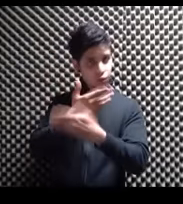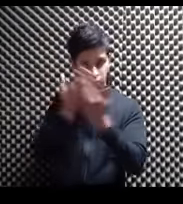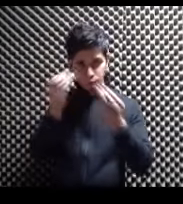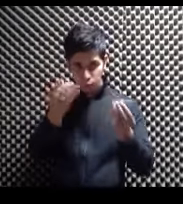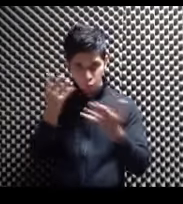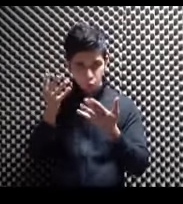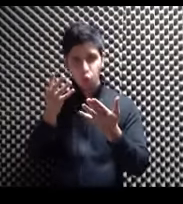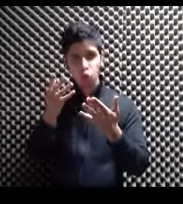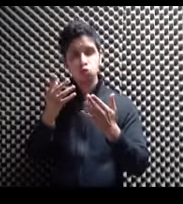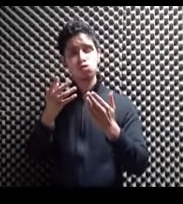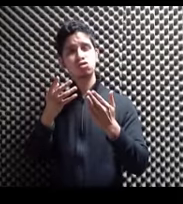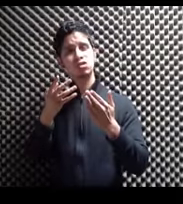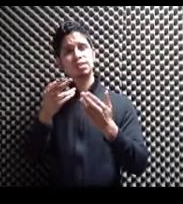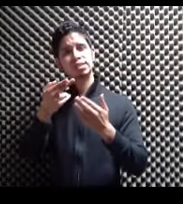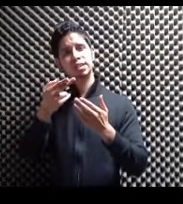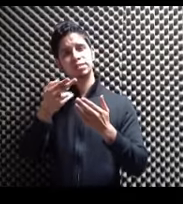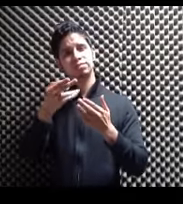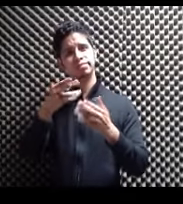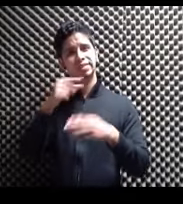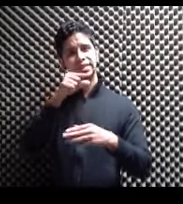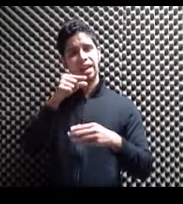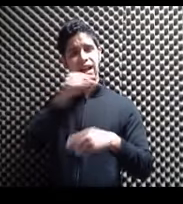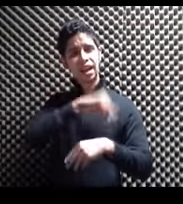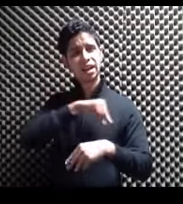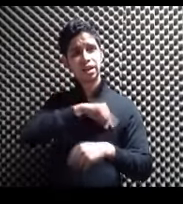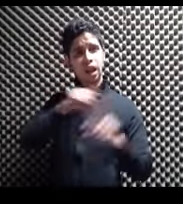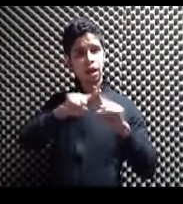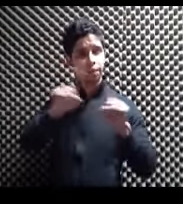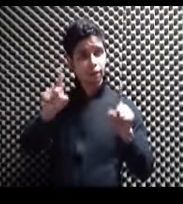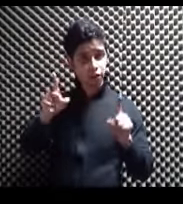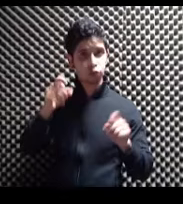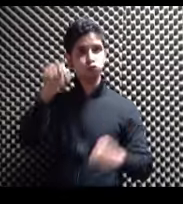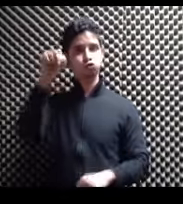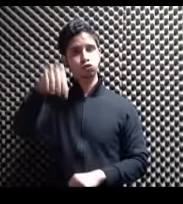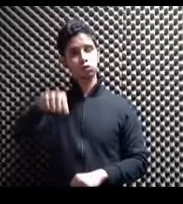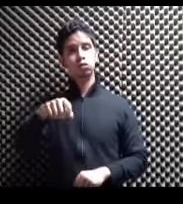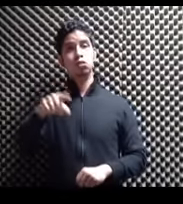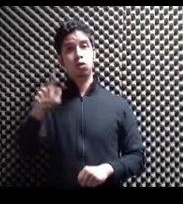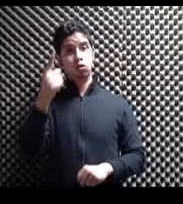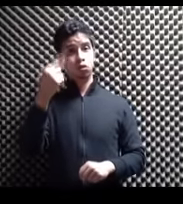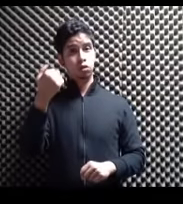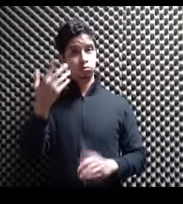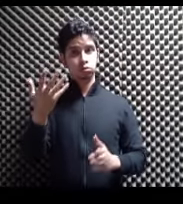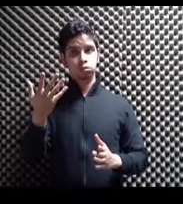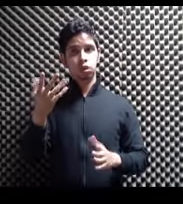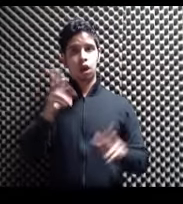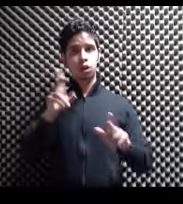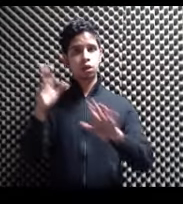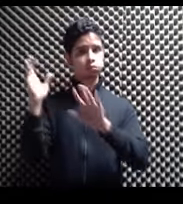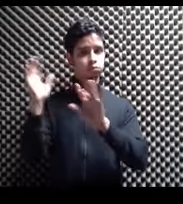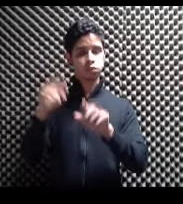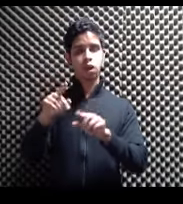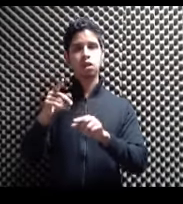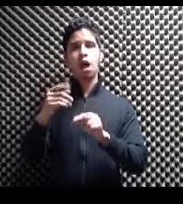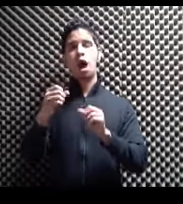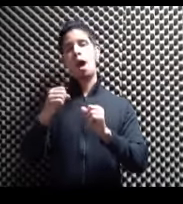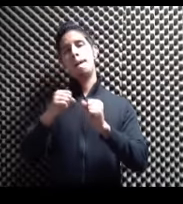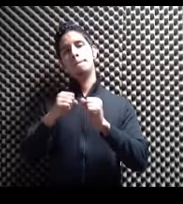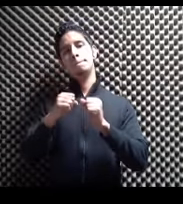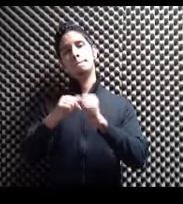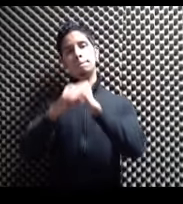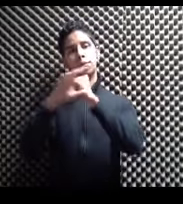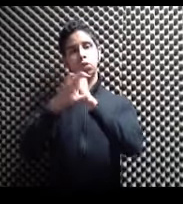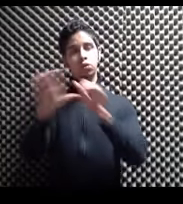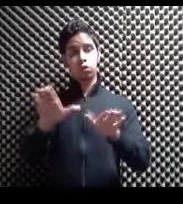sí fue uno de los atractivos para la película en las promociones que se hicieron aquí de Benji. Benji de promo.